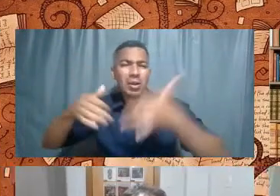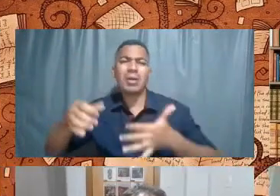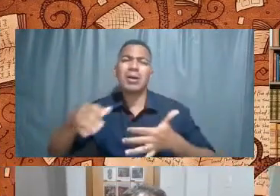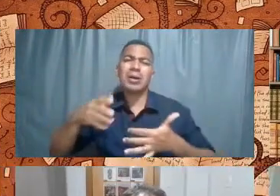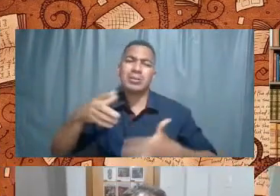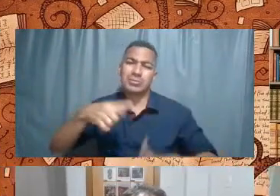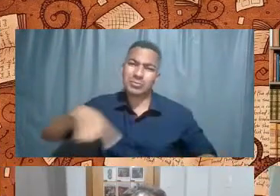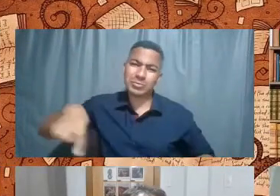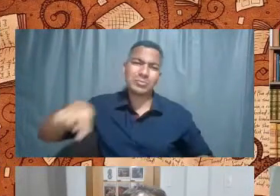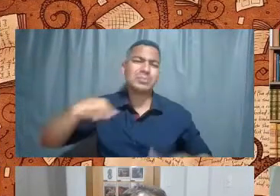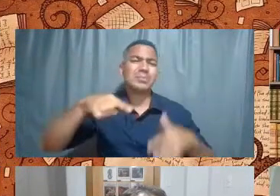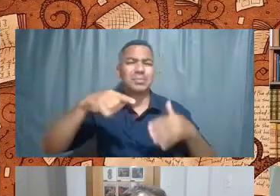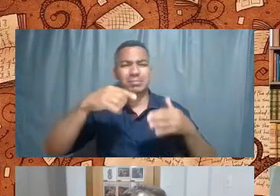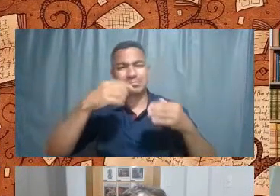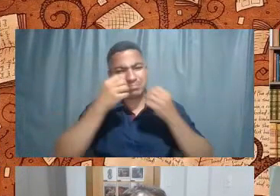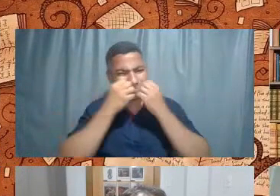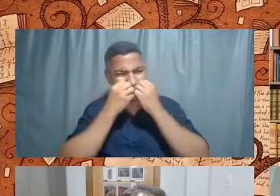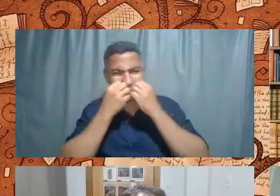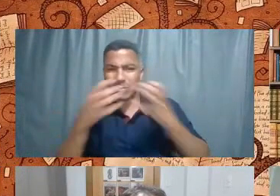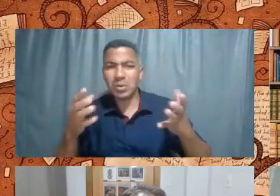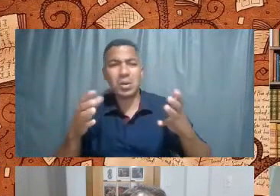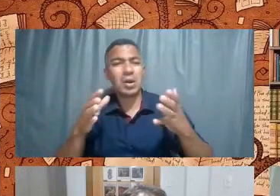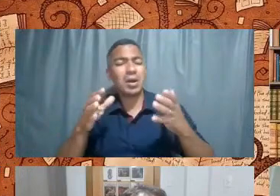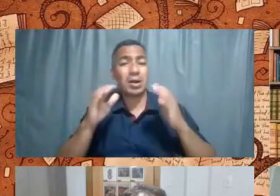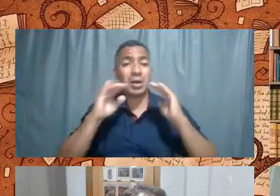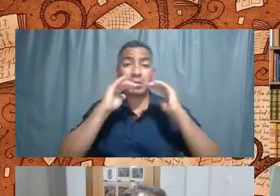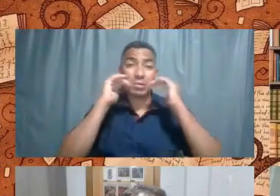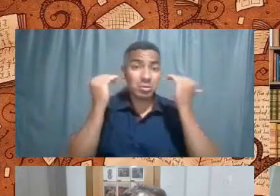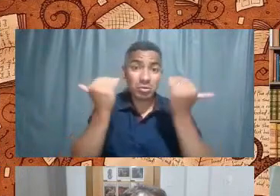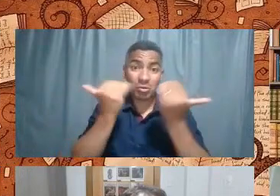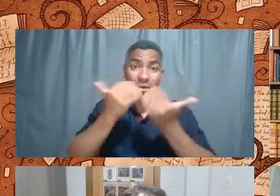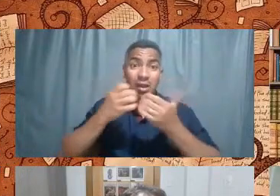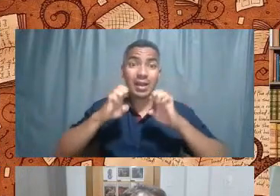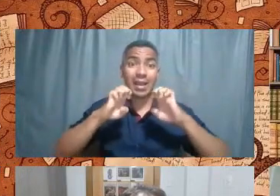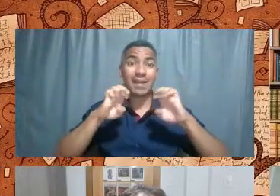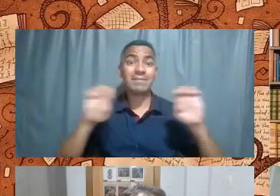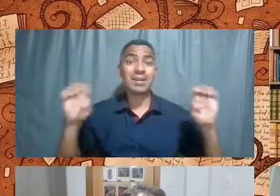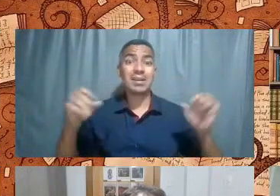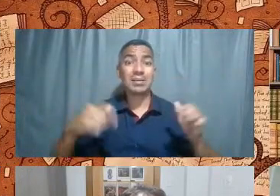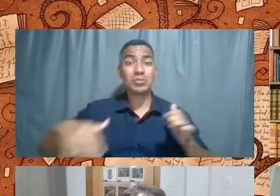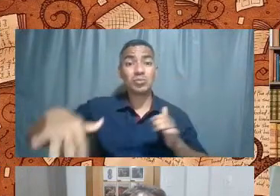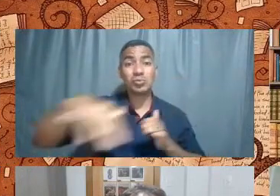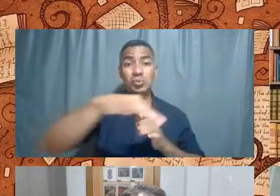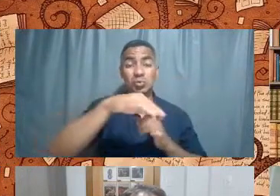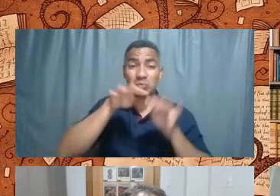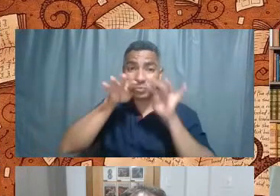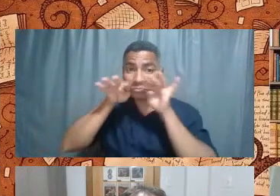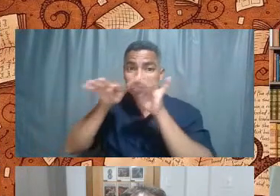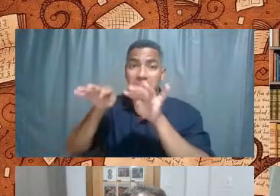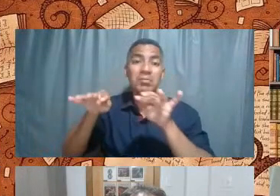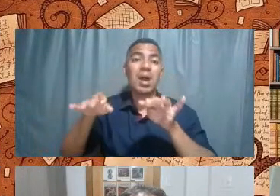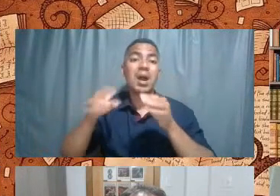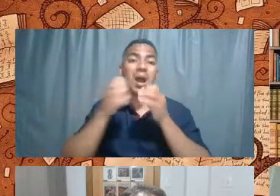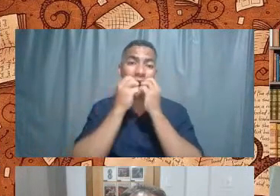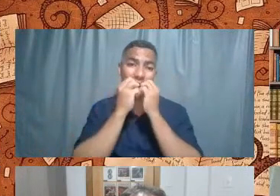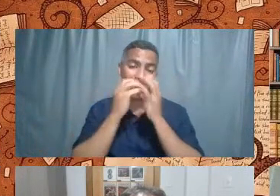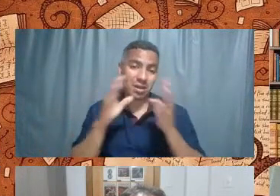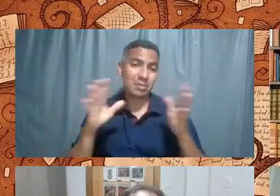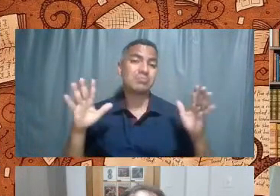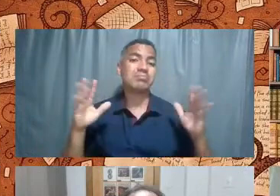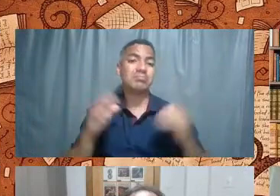em homenagem a um conceito que você explorou, que é o conceito de feminilidade, que eu venho estudando há algum